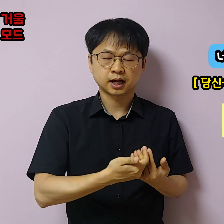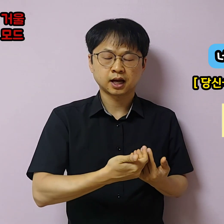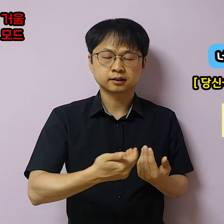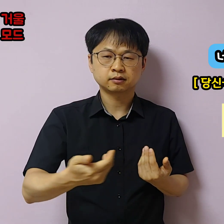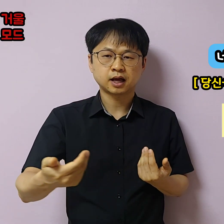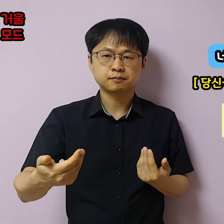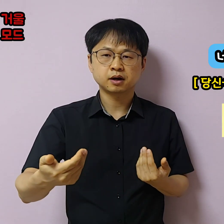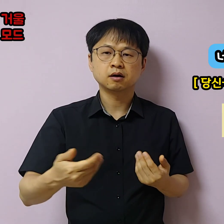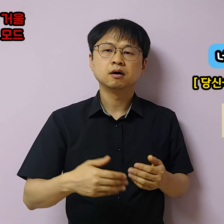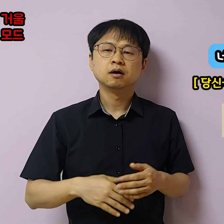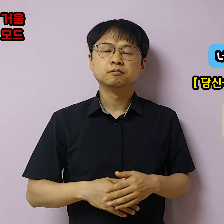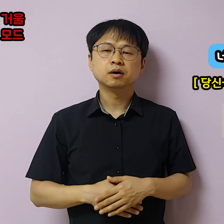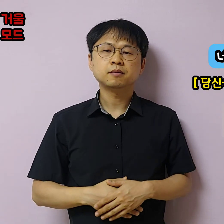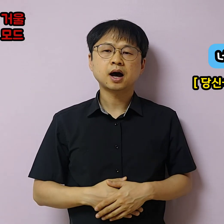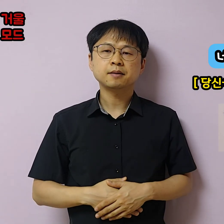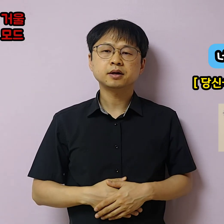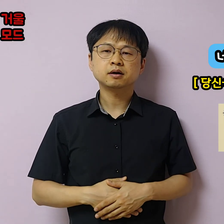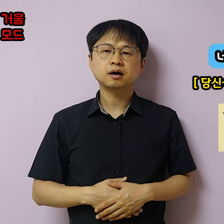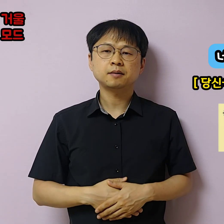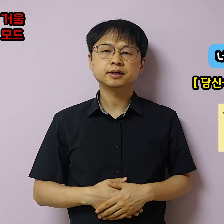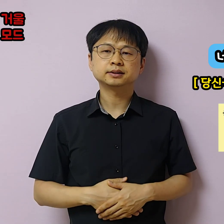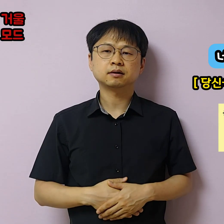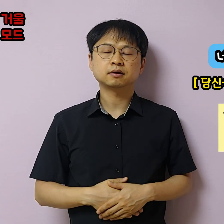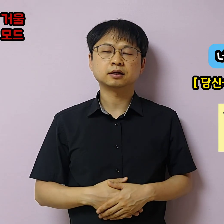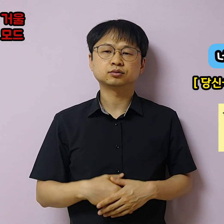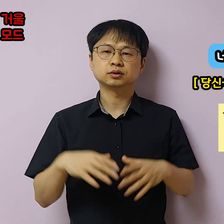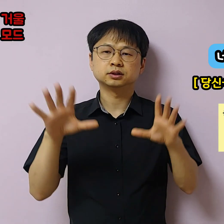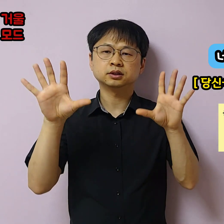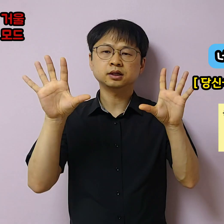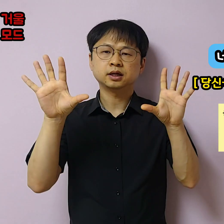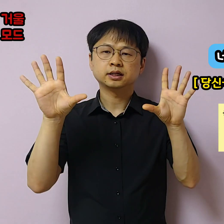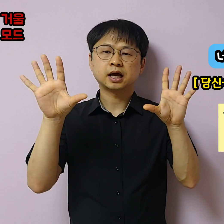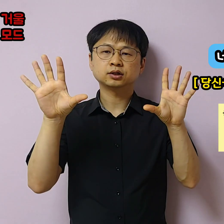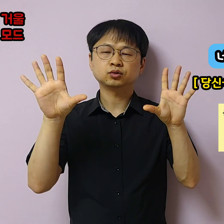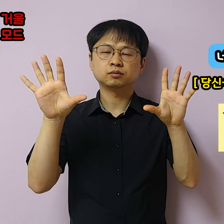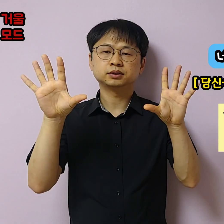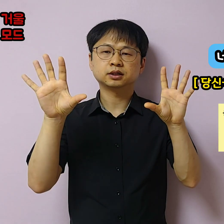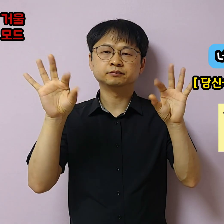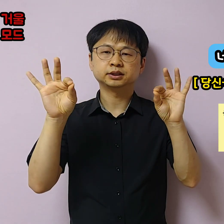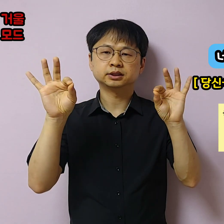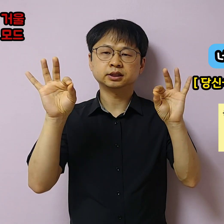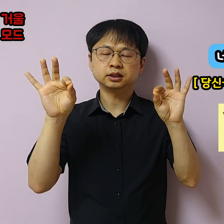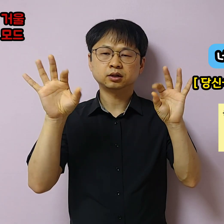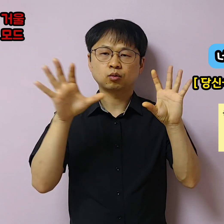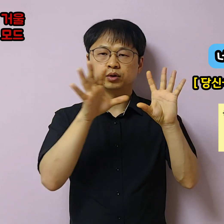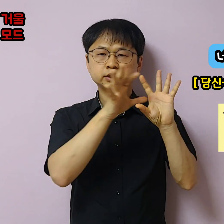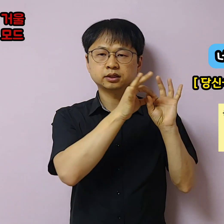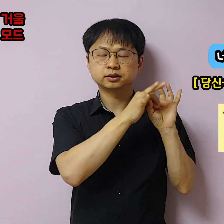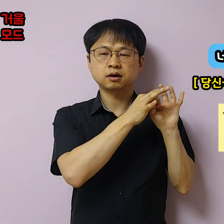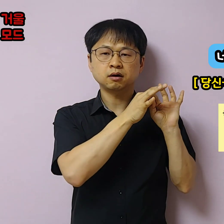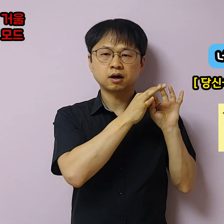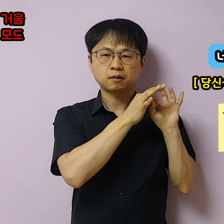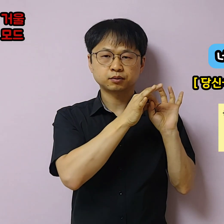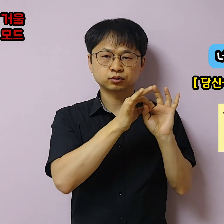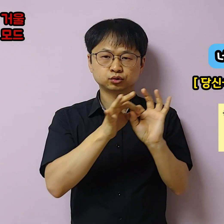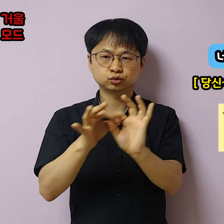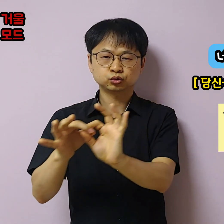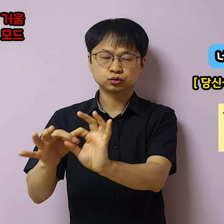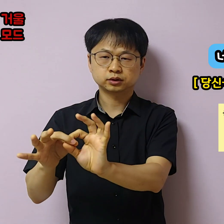벌려주었습니다. 떠나며 뭐뭐 하며 하면서 라는 수어는 양손 엄지를 고리 지어서 앞으로 쭉